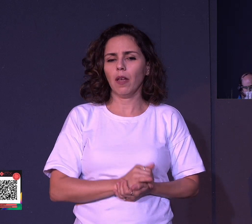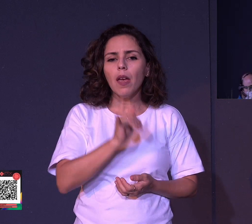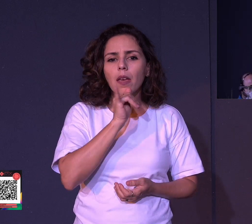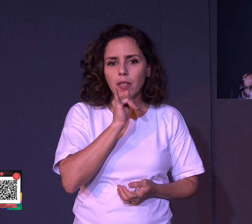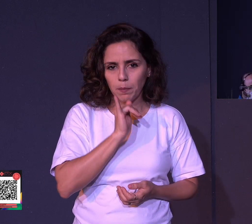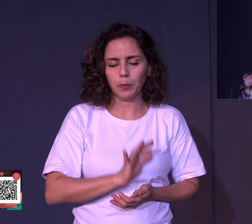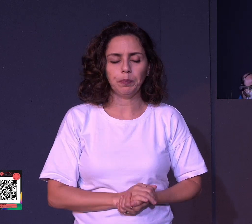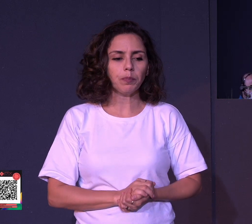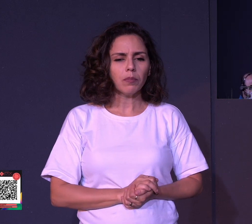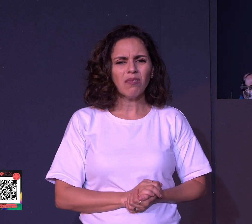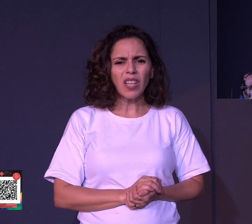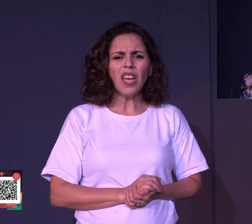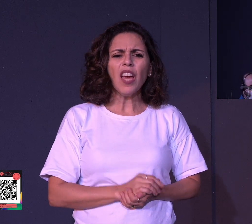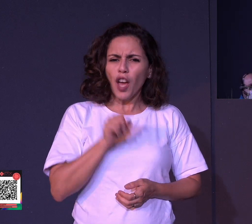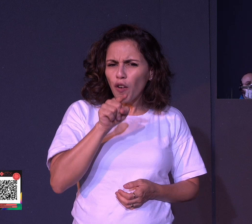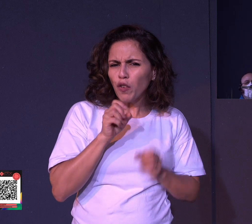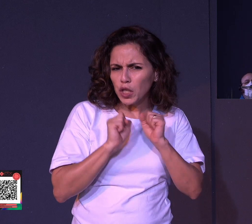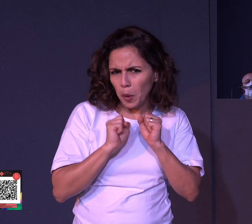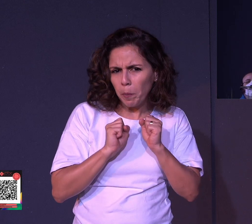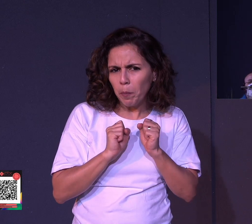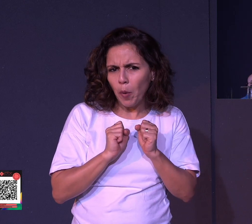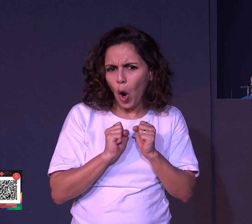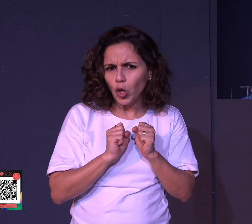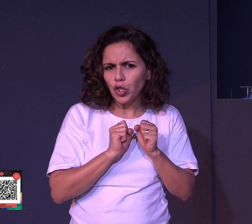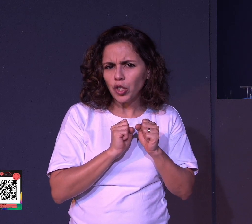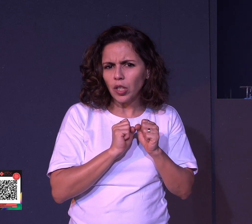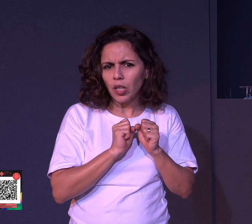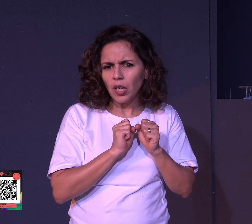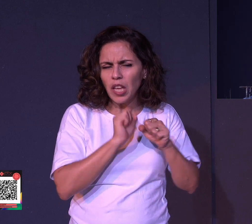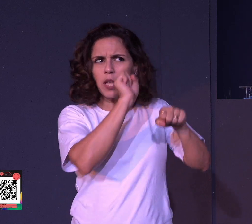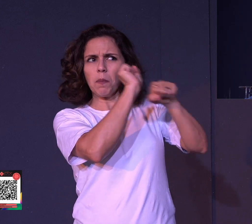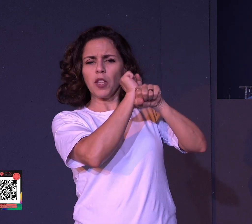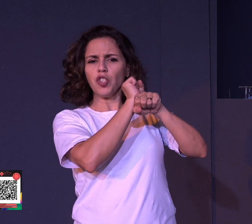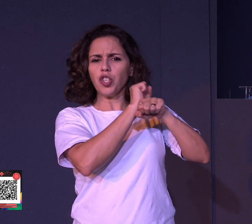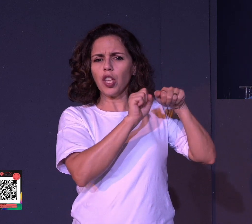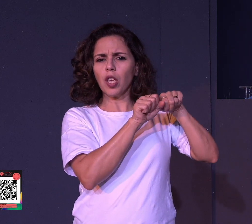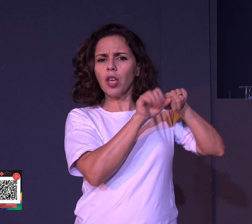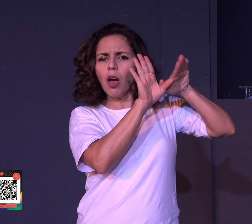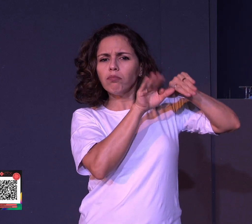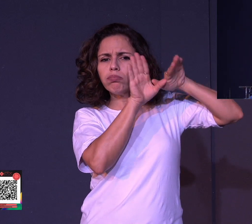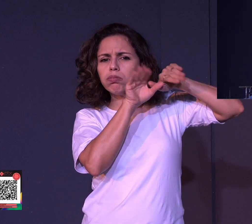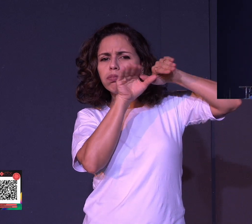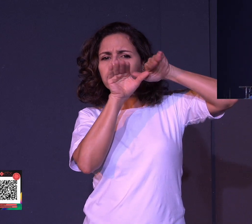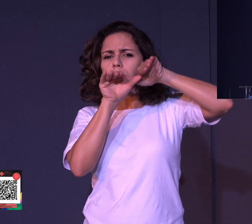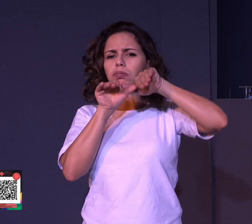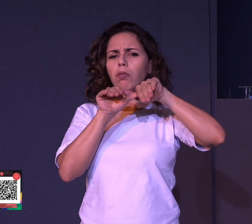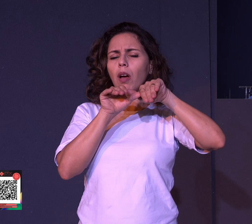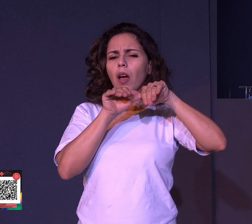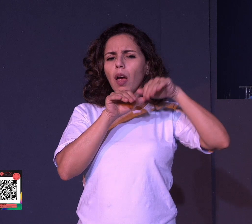Mas eu e você podemos impedir que ela pouse, ponha seus ovos e choque em seus ovos, sim ou